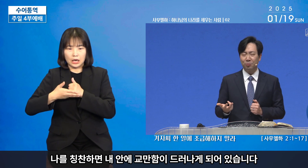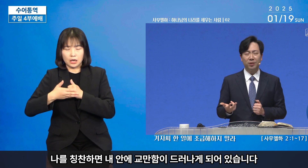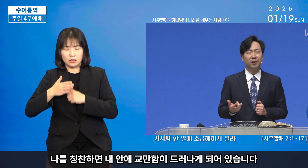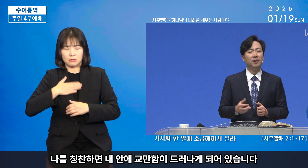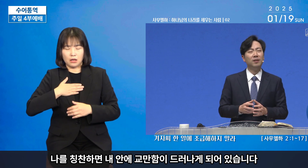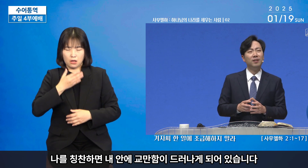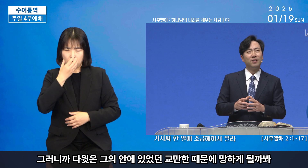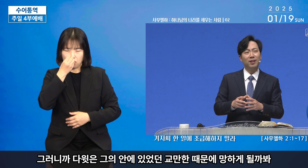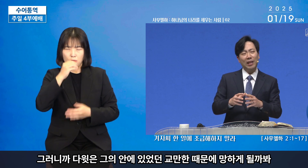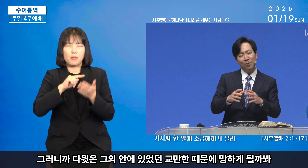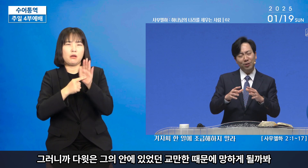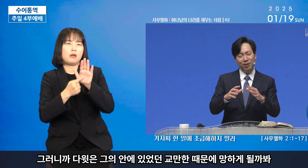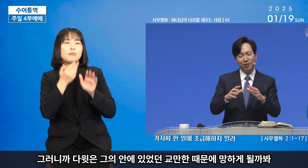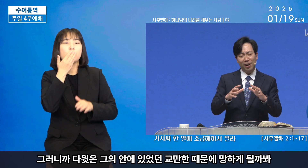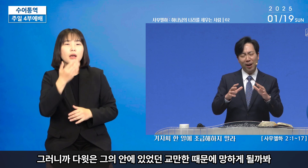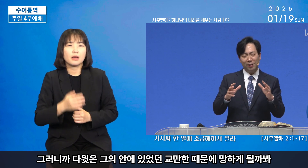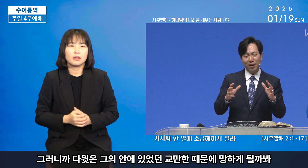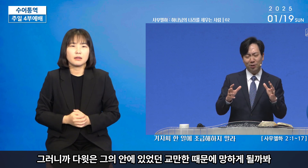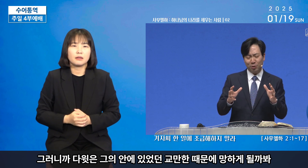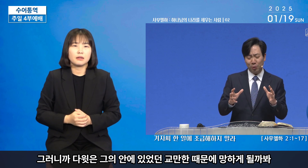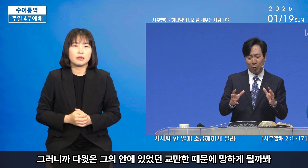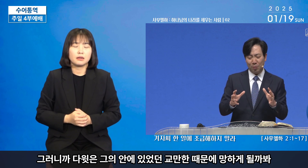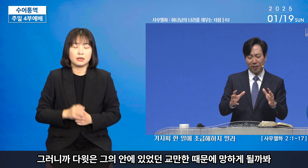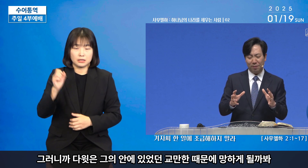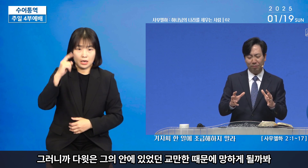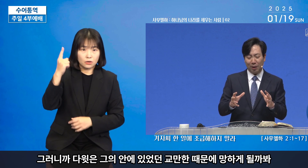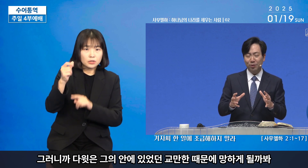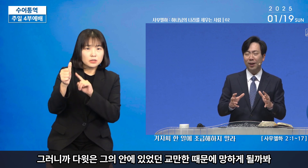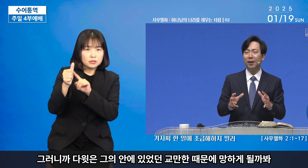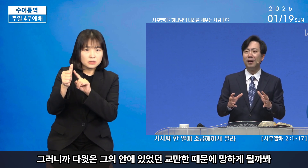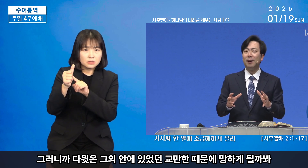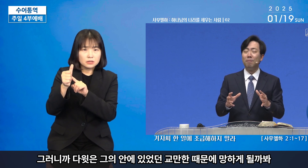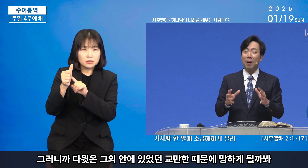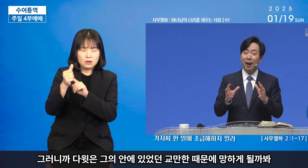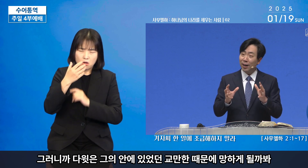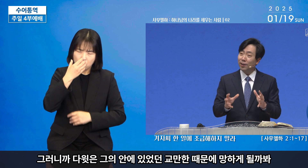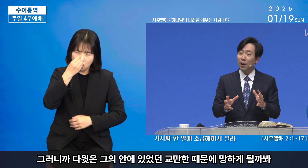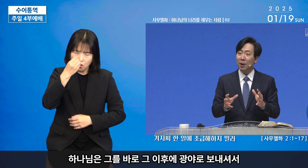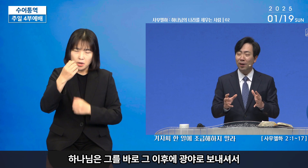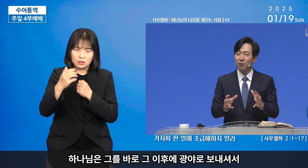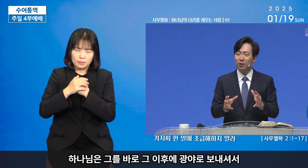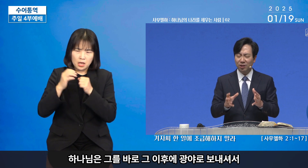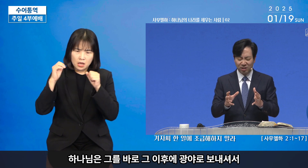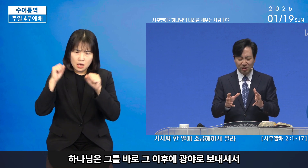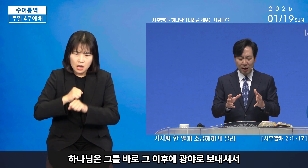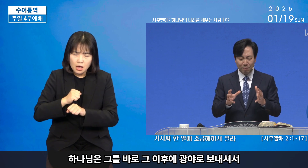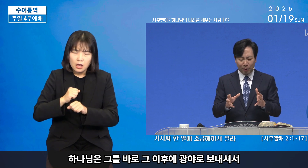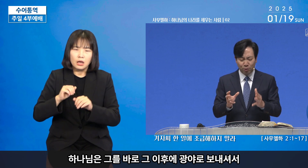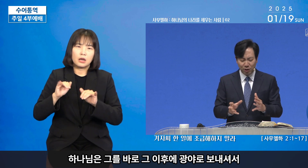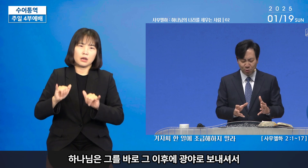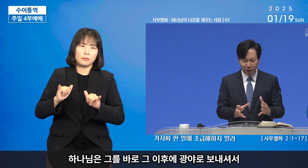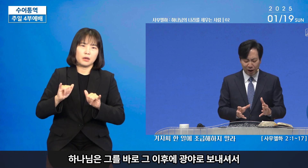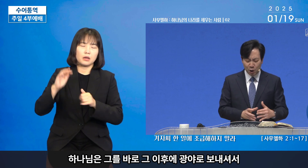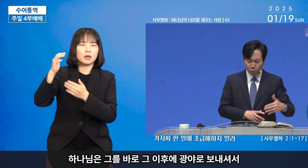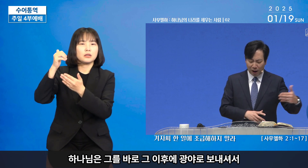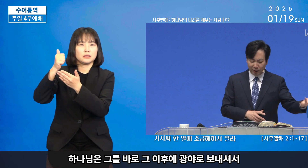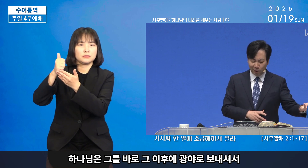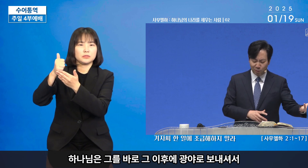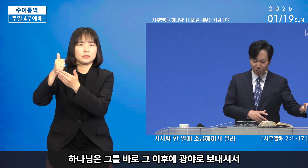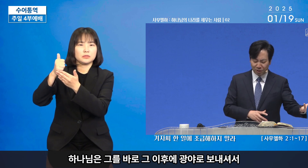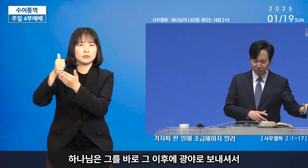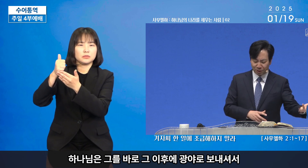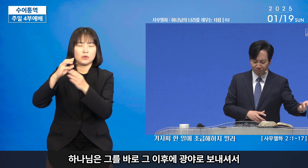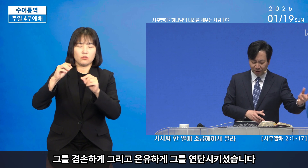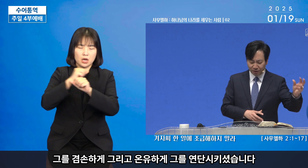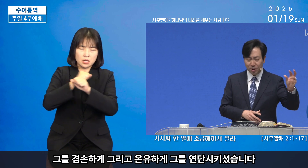되어 있습니다. 그러니까 다윗은 그의 안에 있었던 교만함 때문에 망하게 될까봐 하나님은 그를 바로 그 이후에